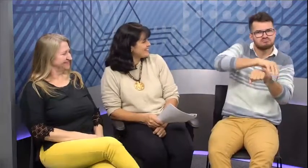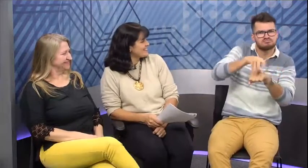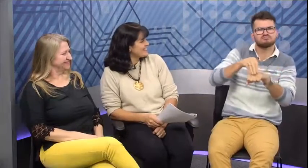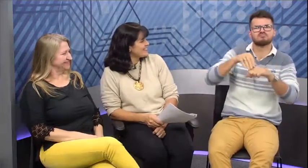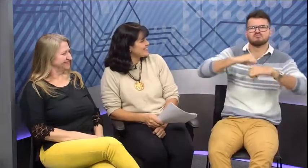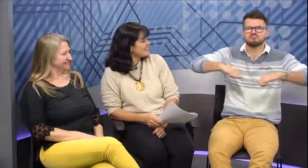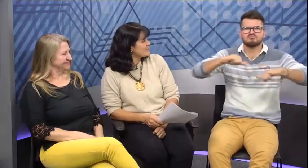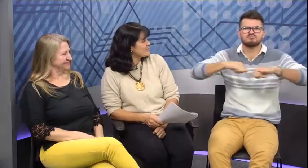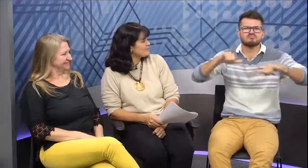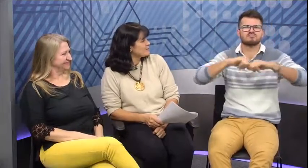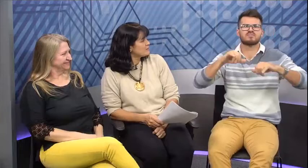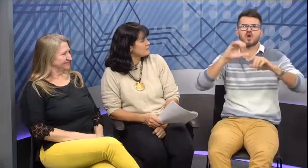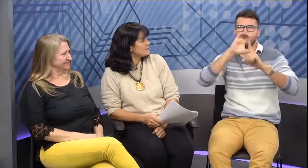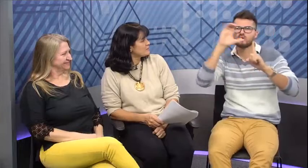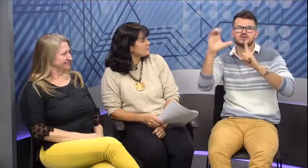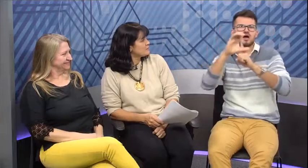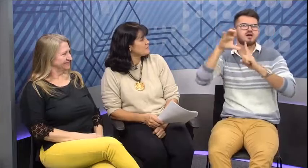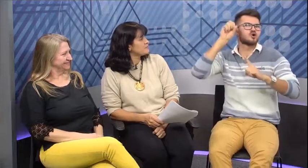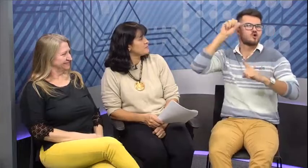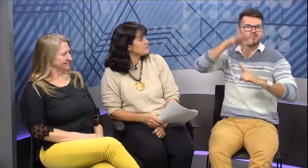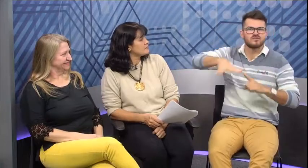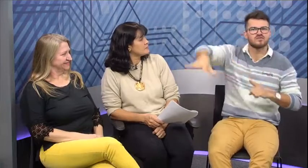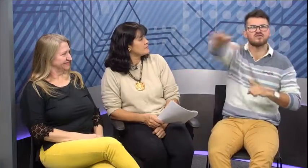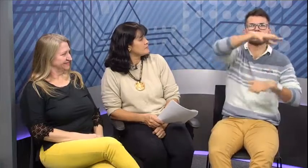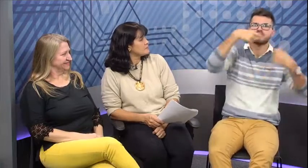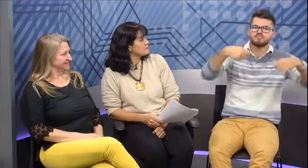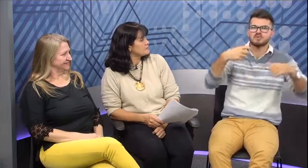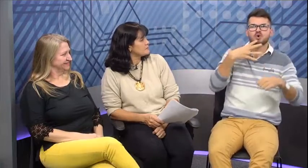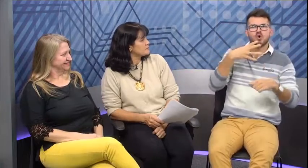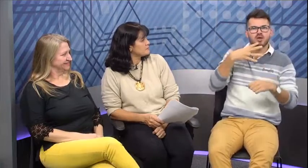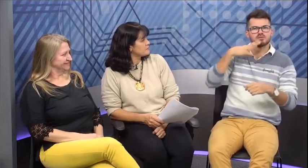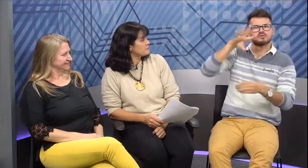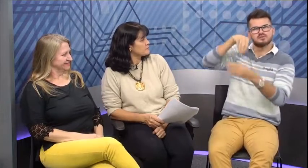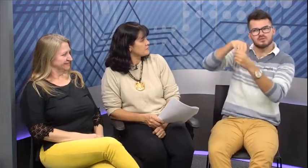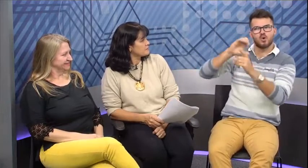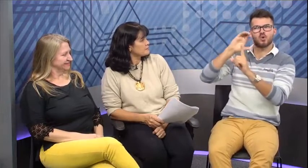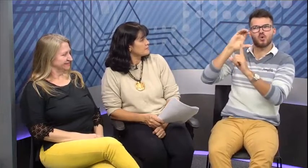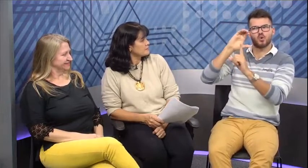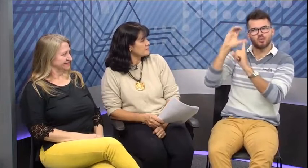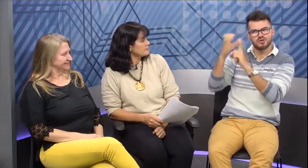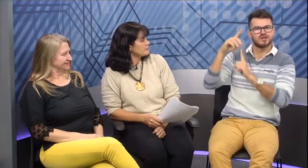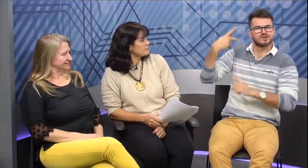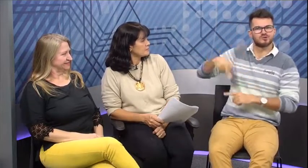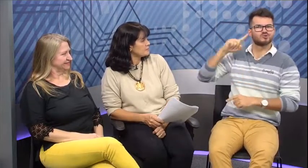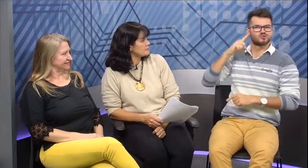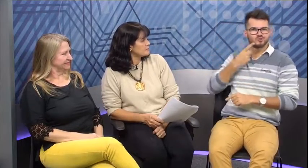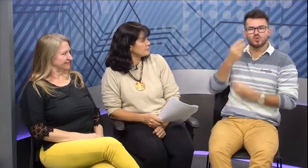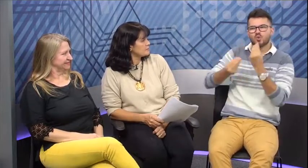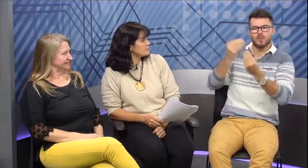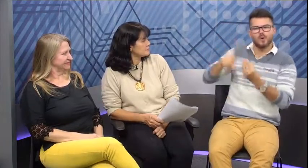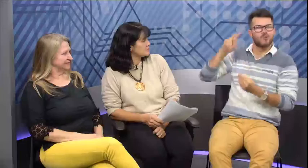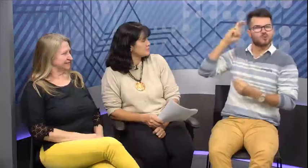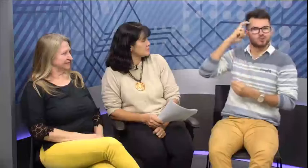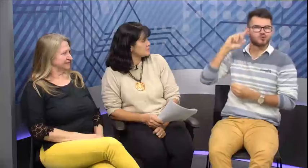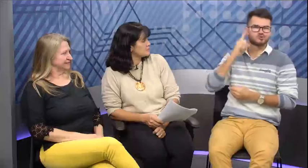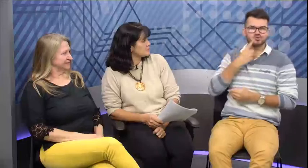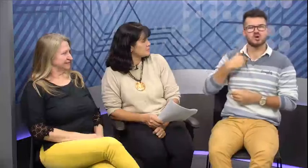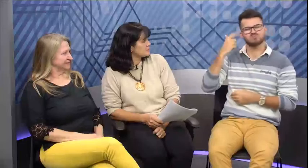para que eu fosse professor, trazer, né, conceitos da comunidade surda. Isso é necessário para que ocorra a difusão sobre a comunidade surda, a